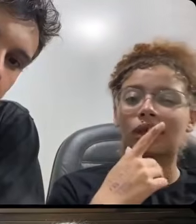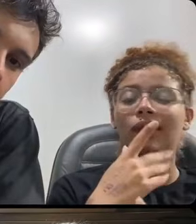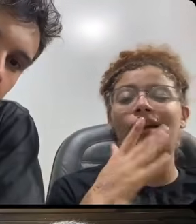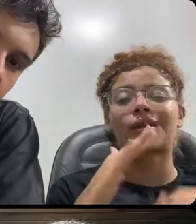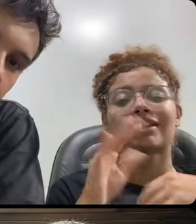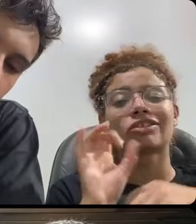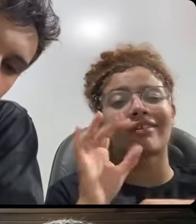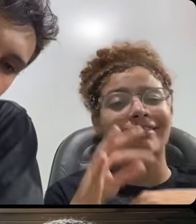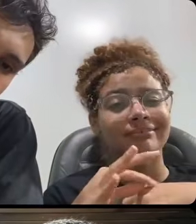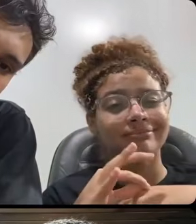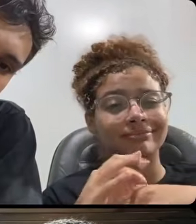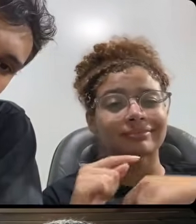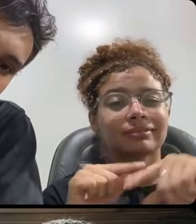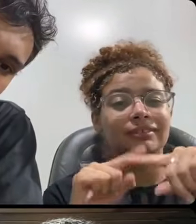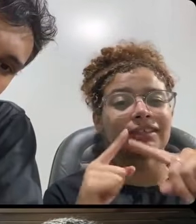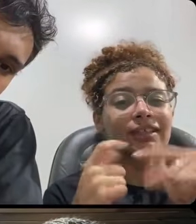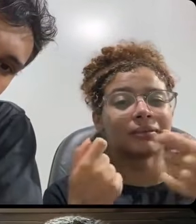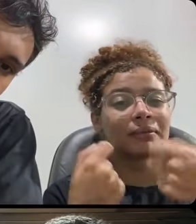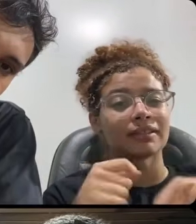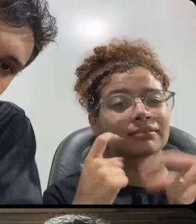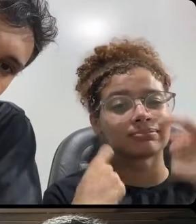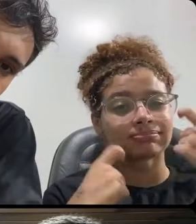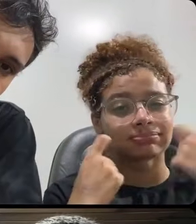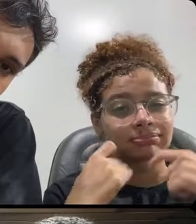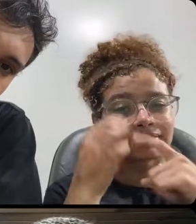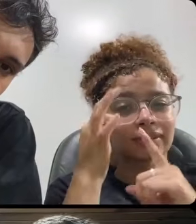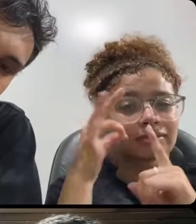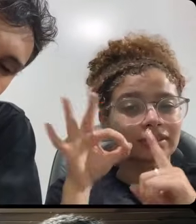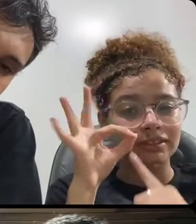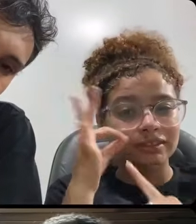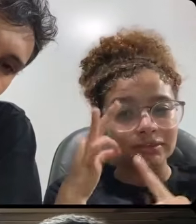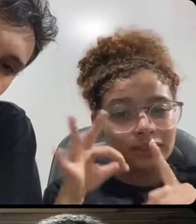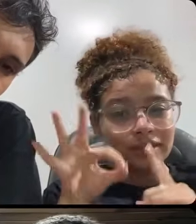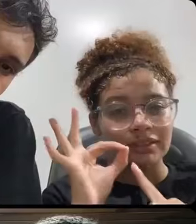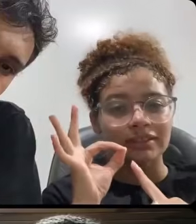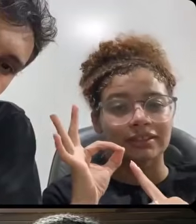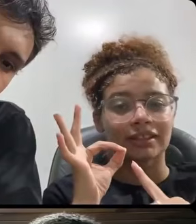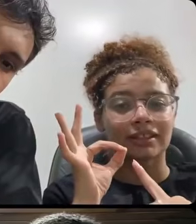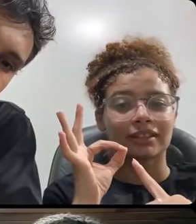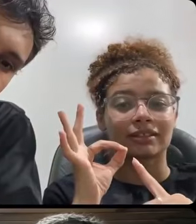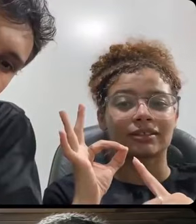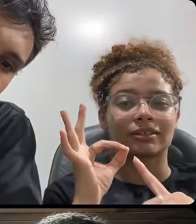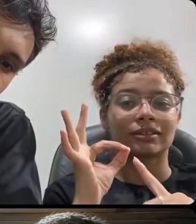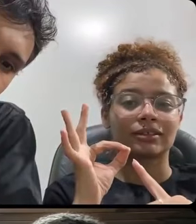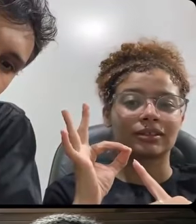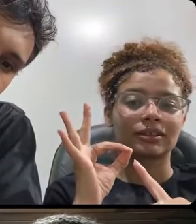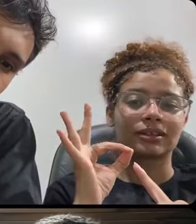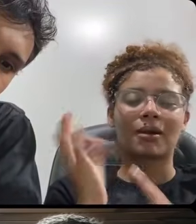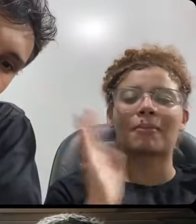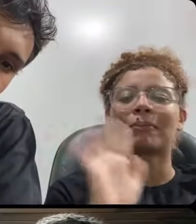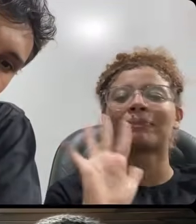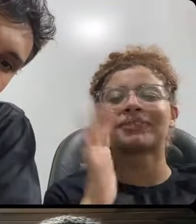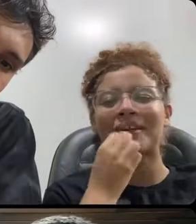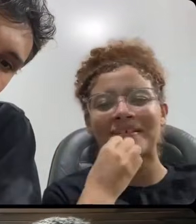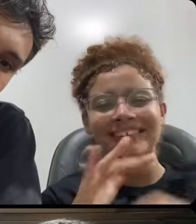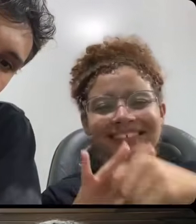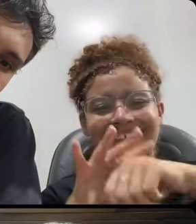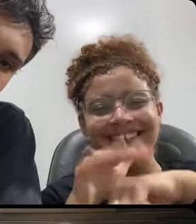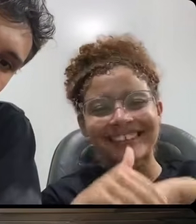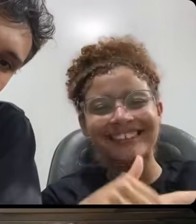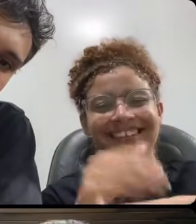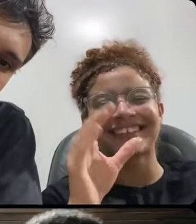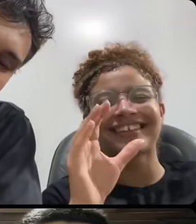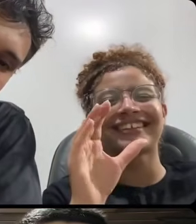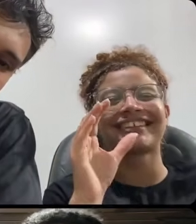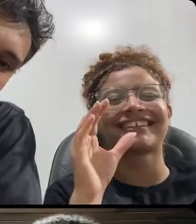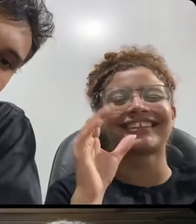né? Só que uma hora a gente começa a ver, né? Pá, tô com essas pessoas, são boas pessoas, até que os assuntos